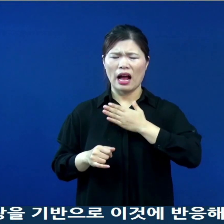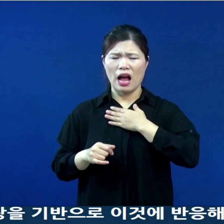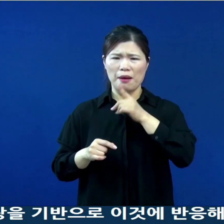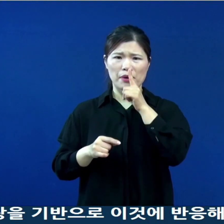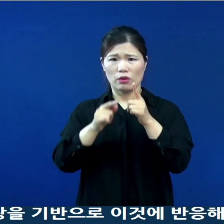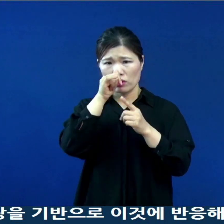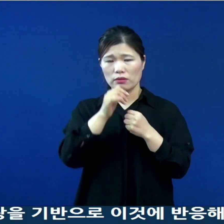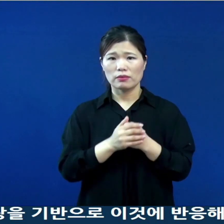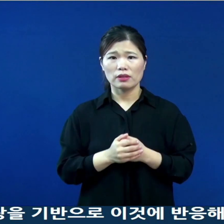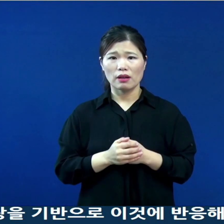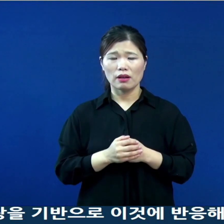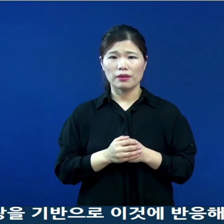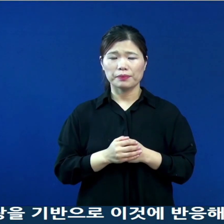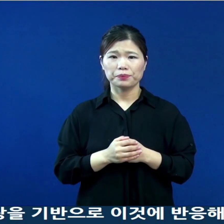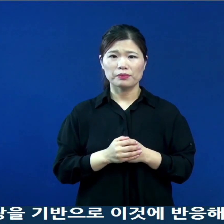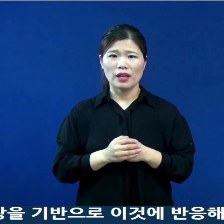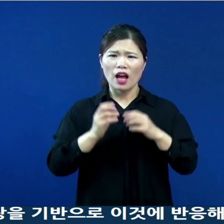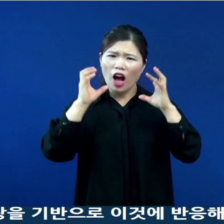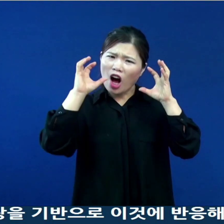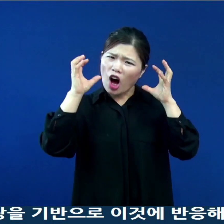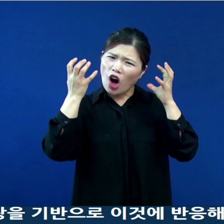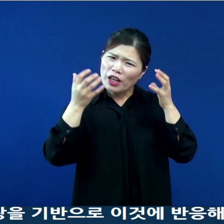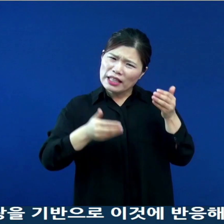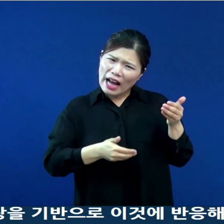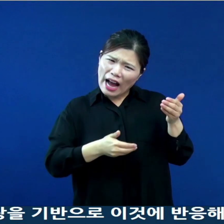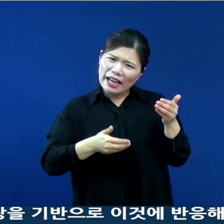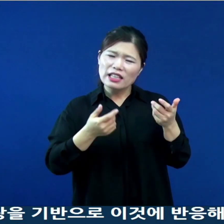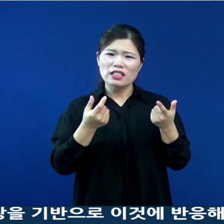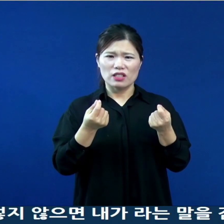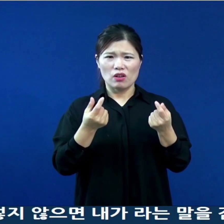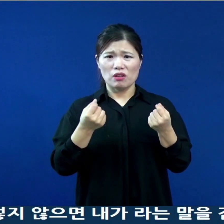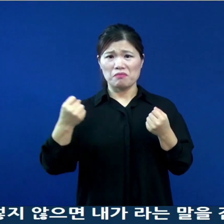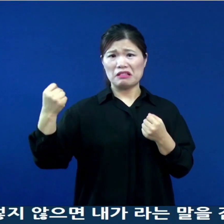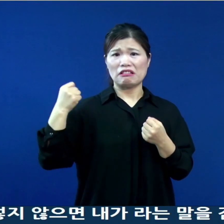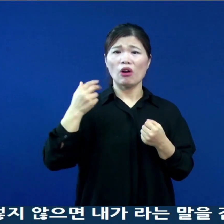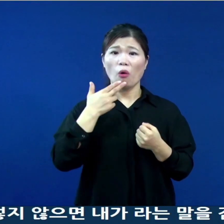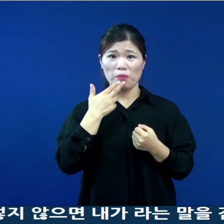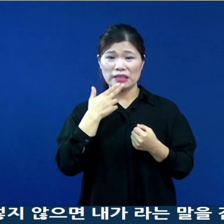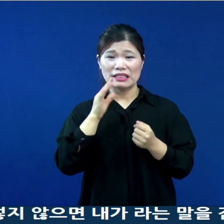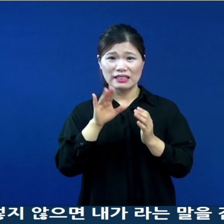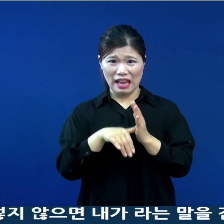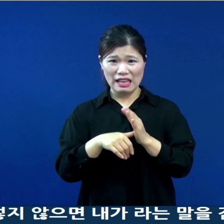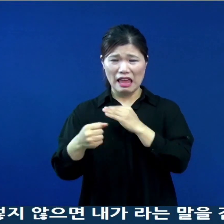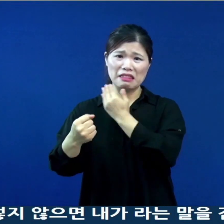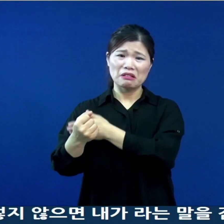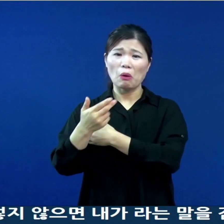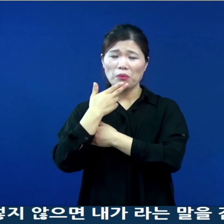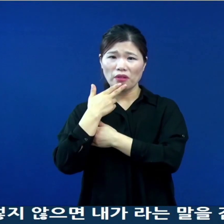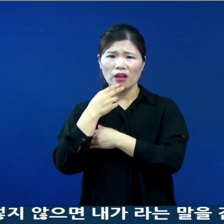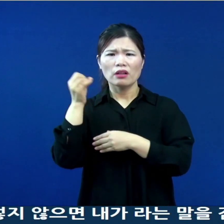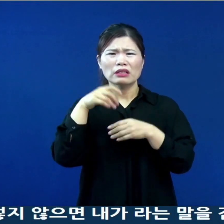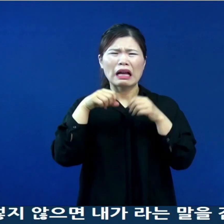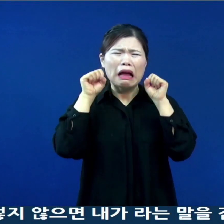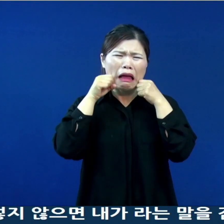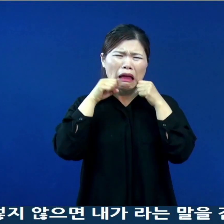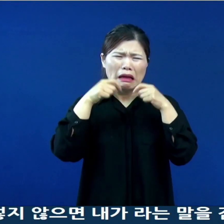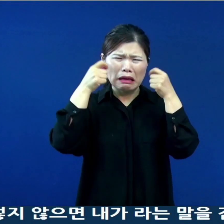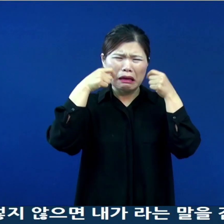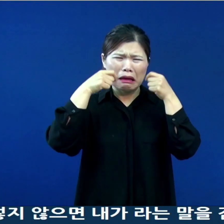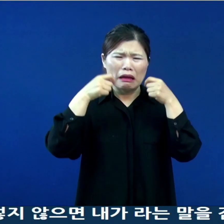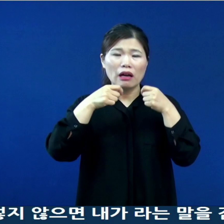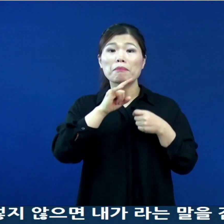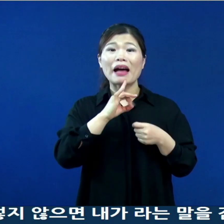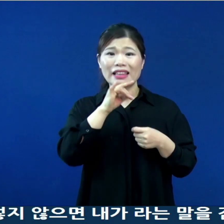사랑합니다. 어린아이 같이 아무 능력이 없을 때, 그저 찡얼거리기만 할 때,